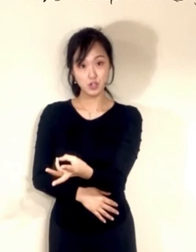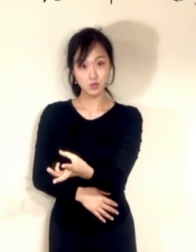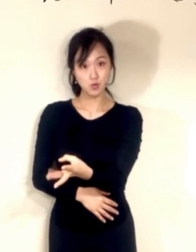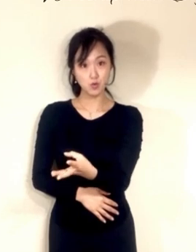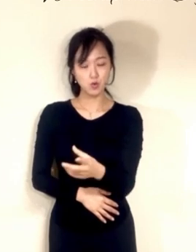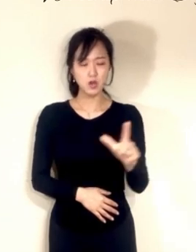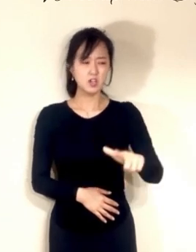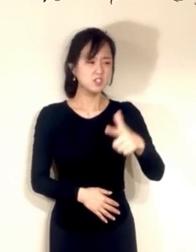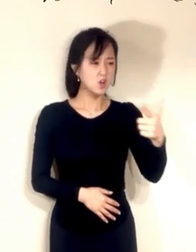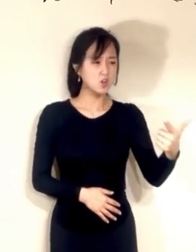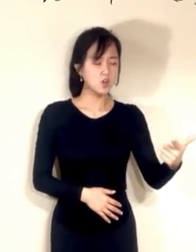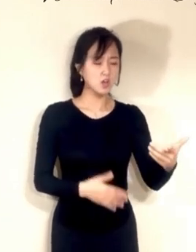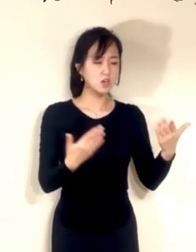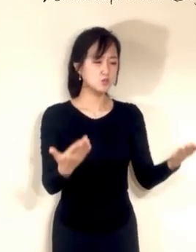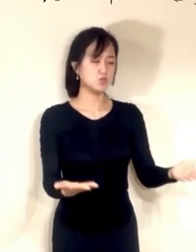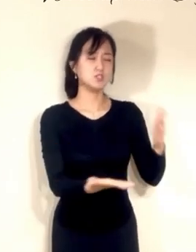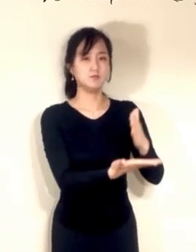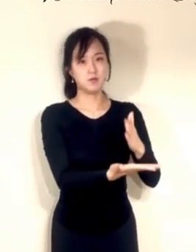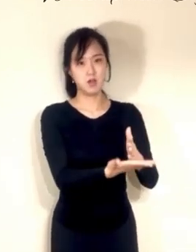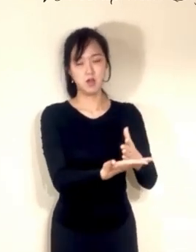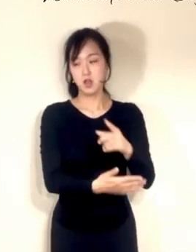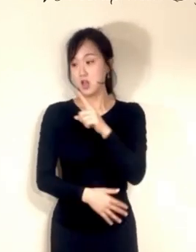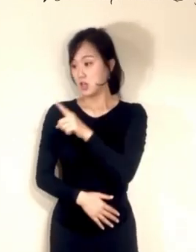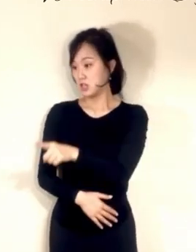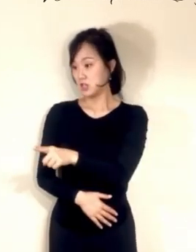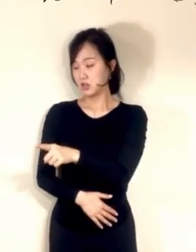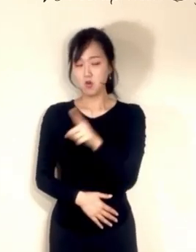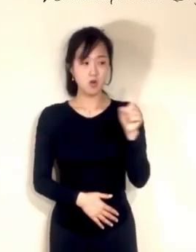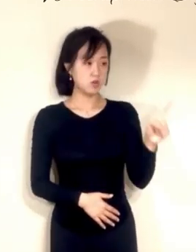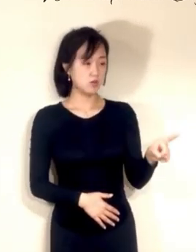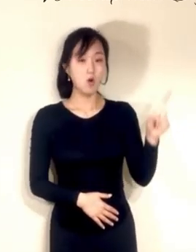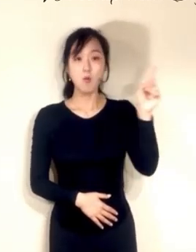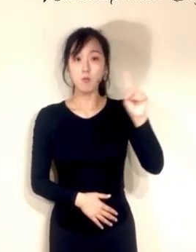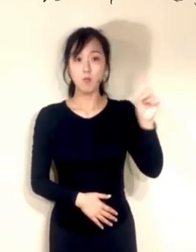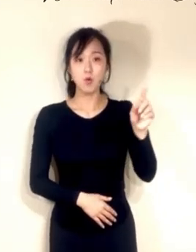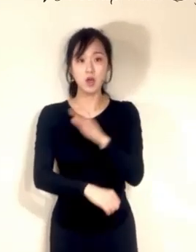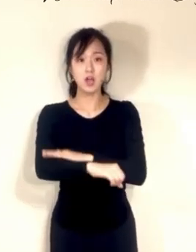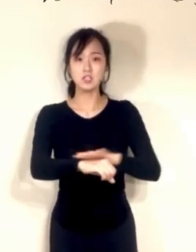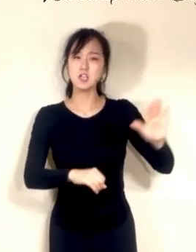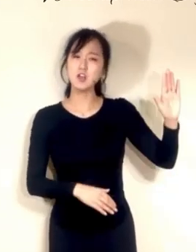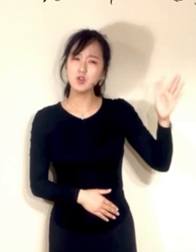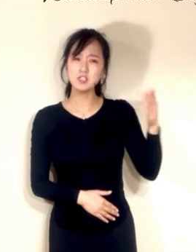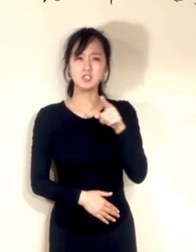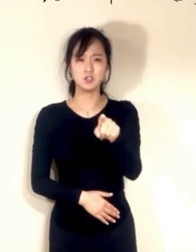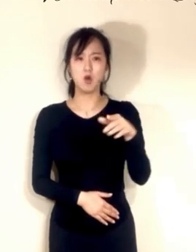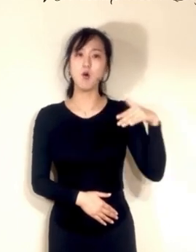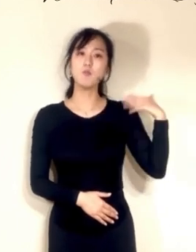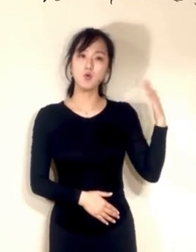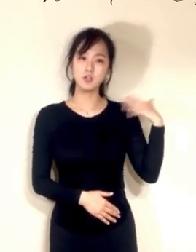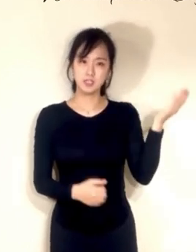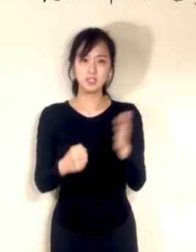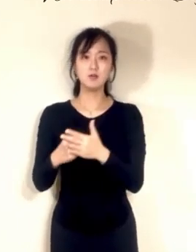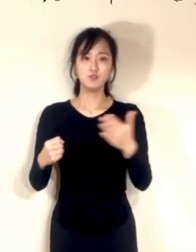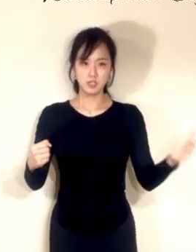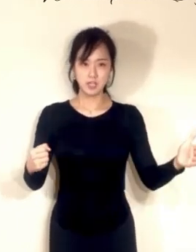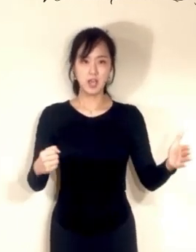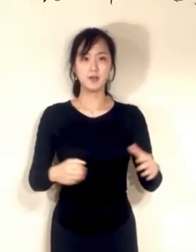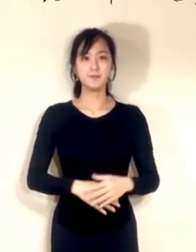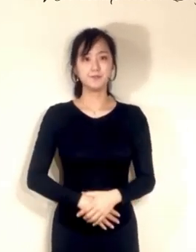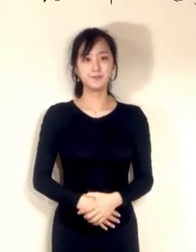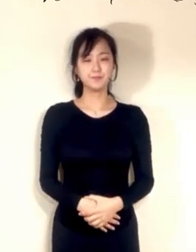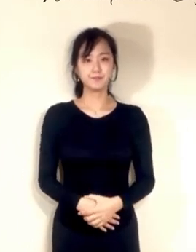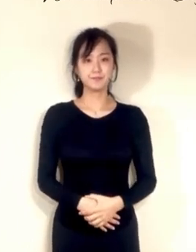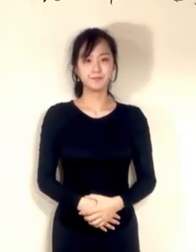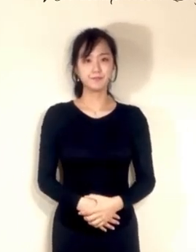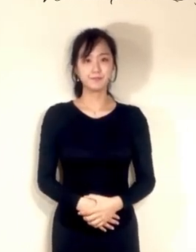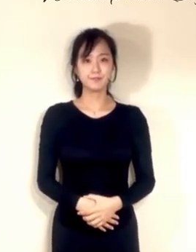손을 놓지 말라. 이것이 잘 될는지 저것이 잘 될는지 혹 둘이 다 잘 될는지 알지